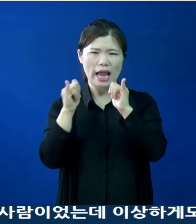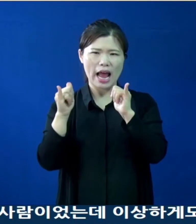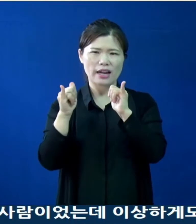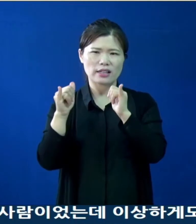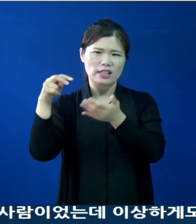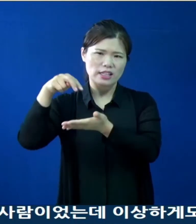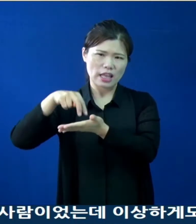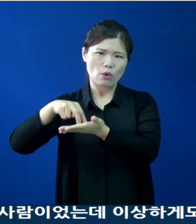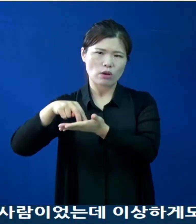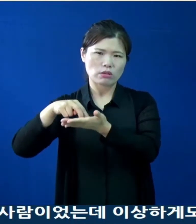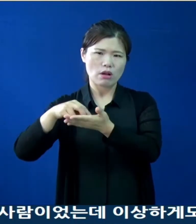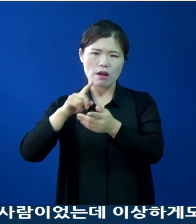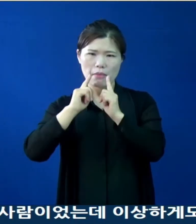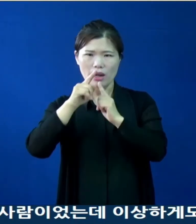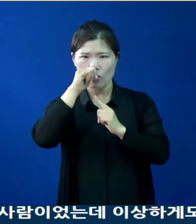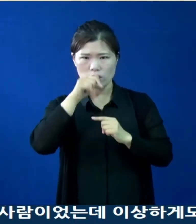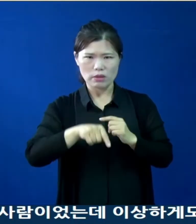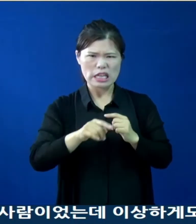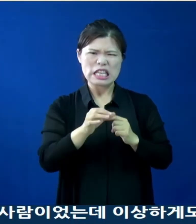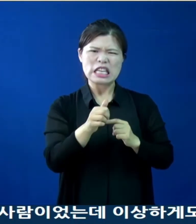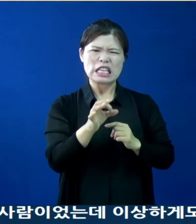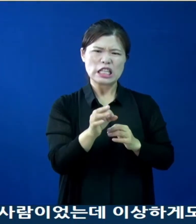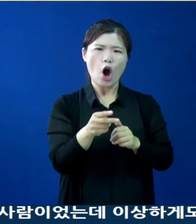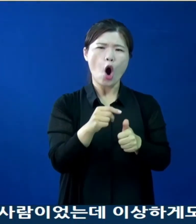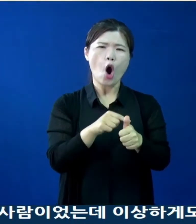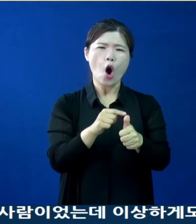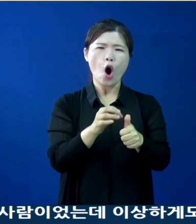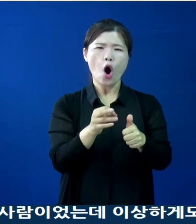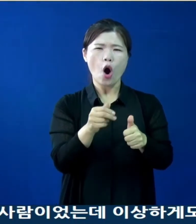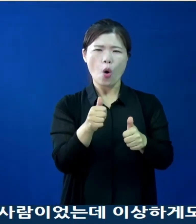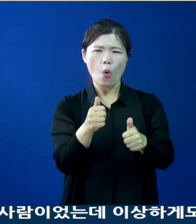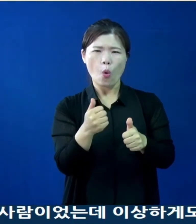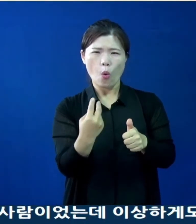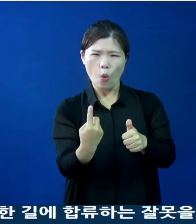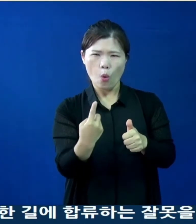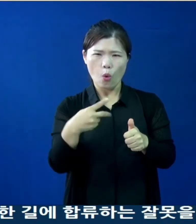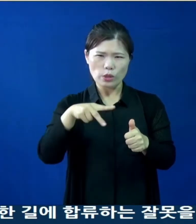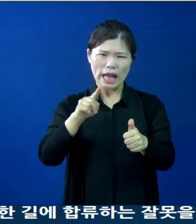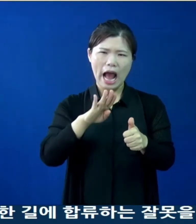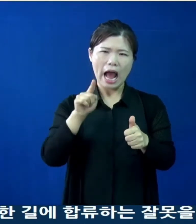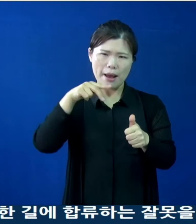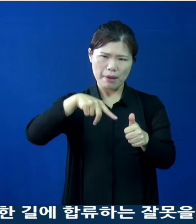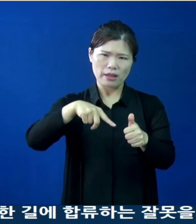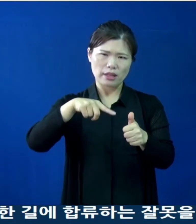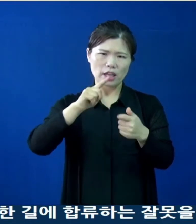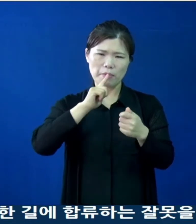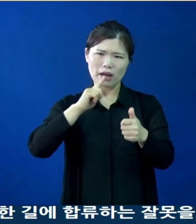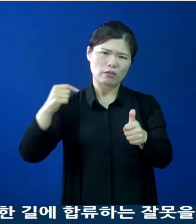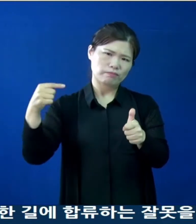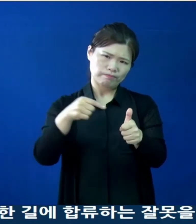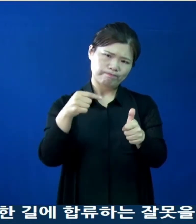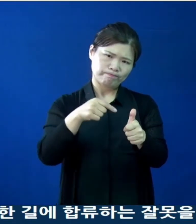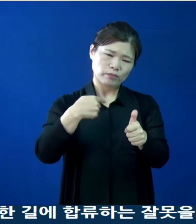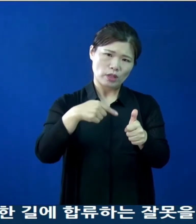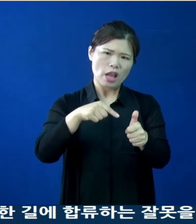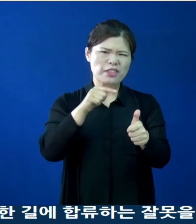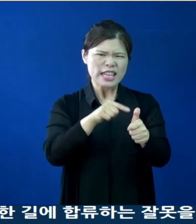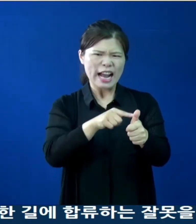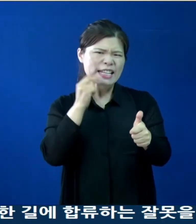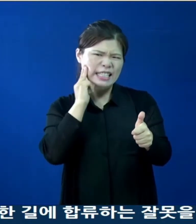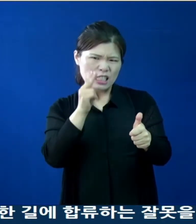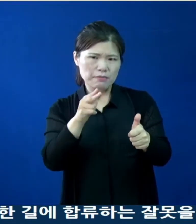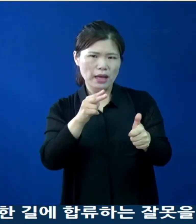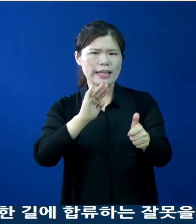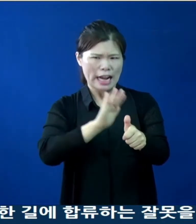네가 심하게 잘못했도다. 여호사밧의 훌륭한 점은 이러한 지적을